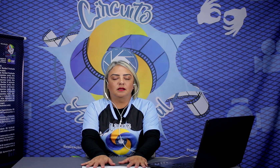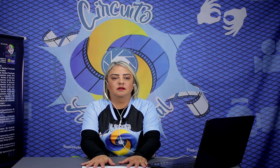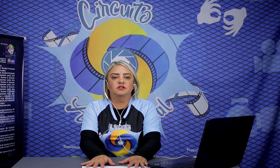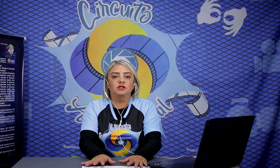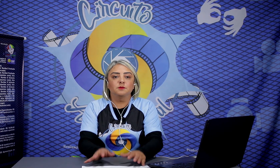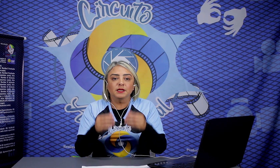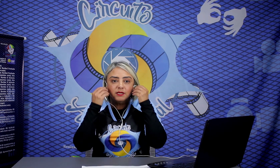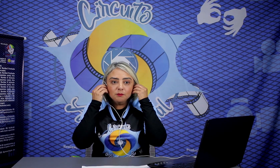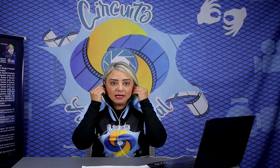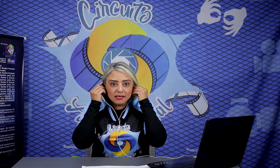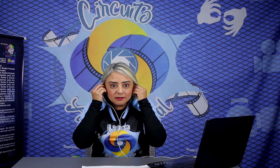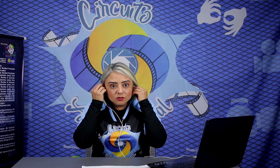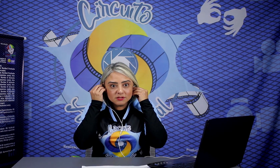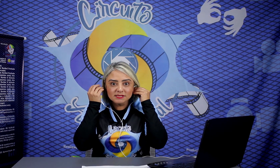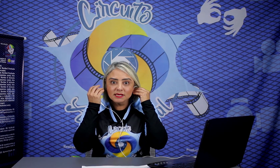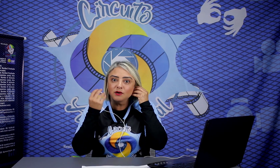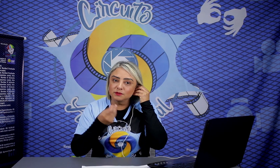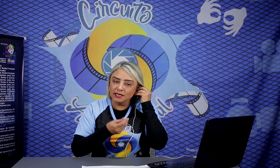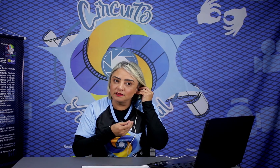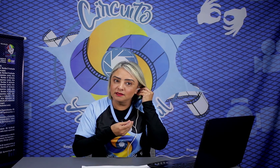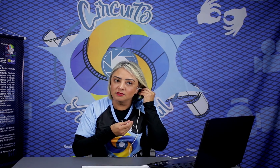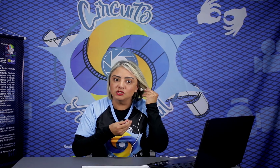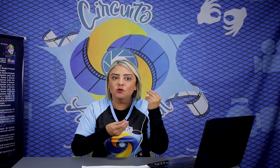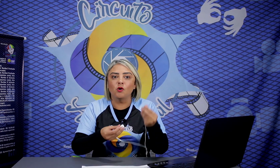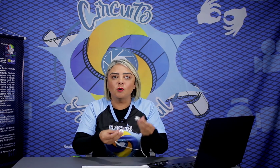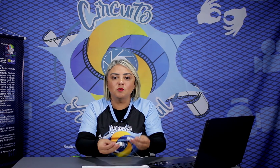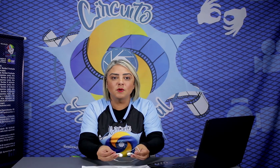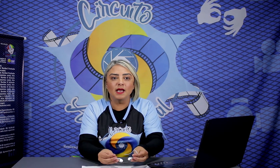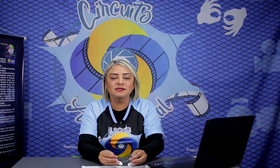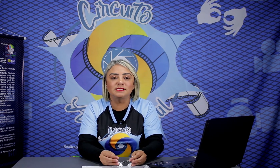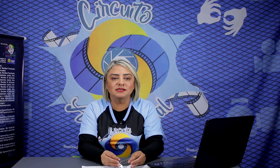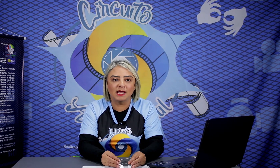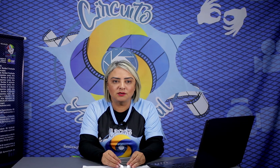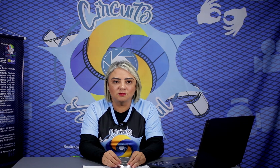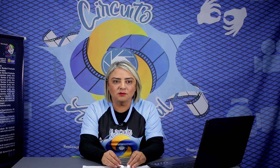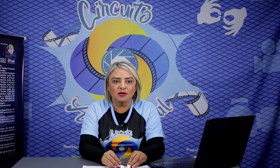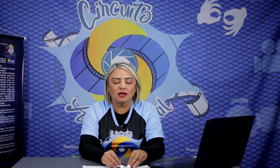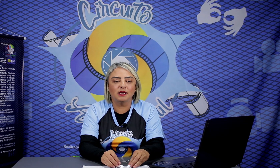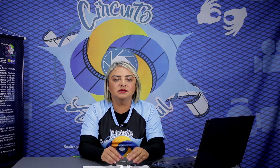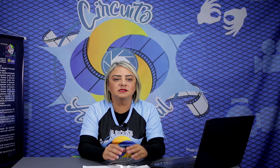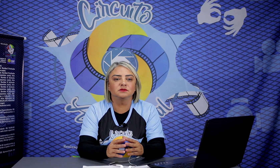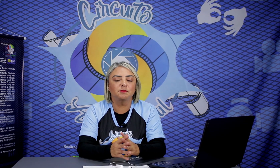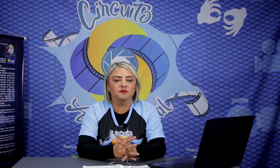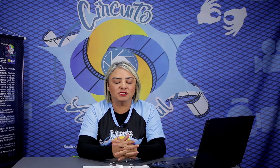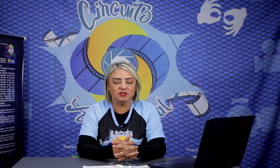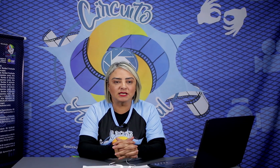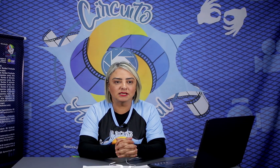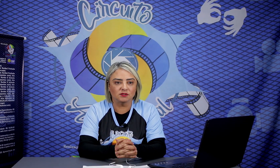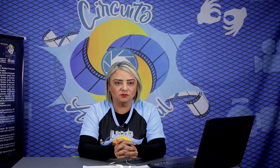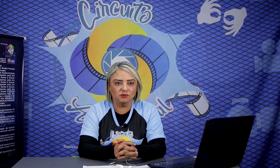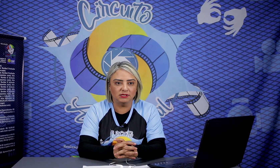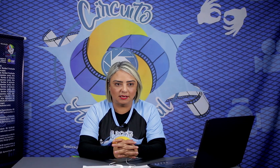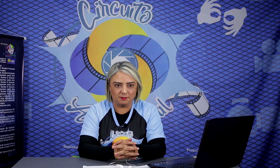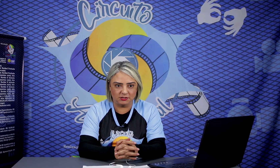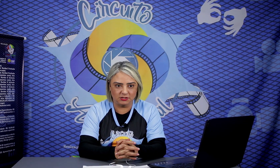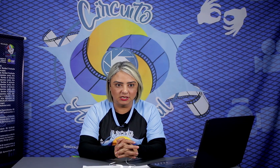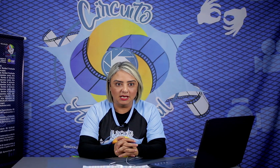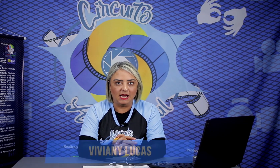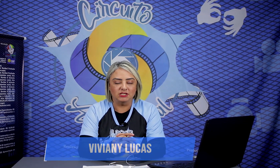Já deu para ter uma noção, né, de como é sério a questão da profissionalização do intérprete. A gente